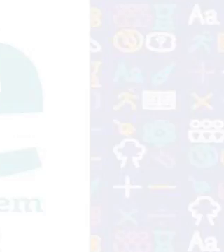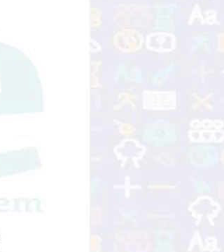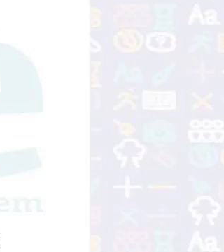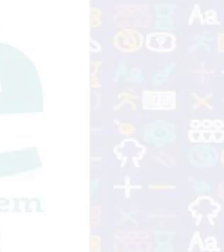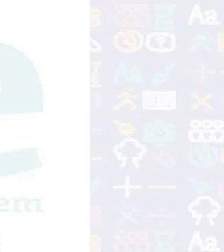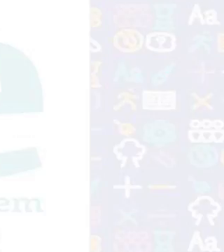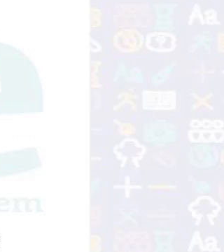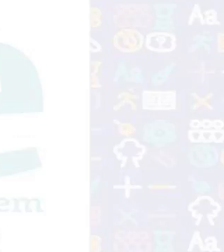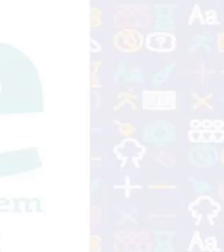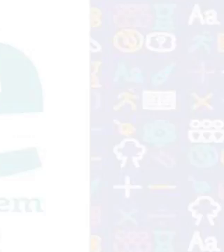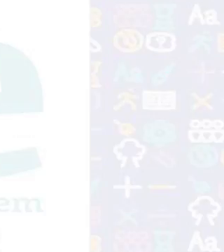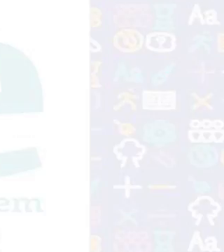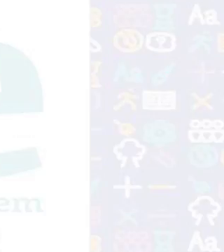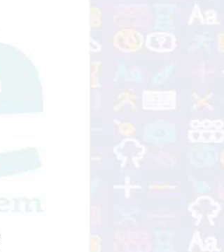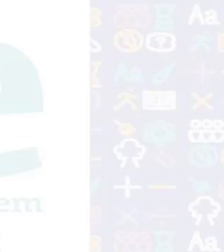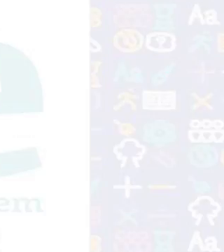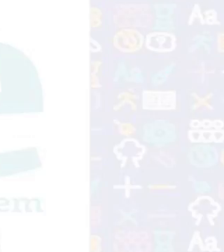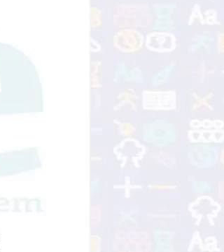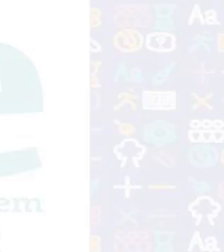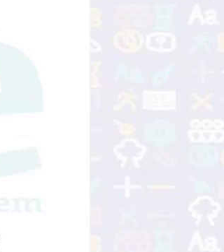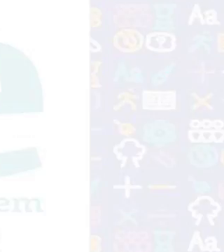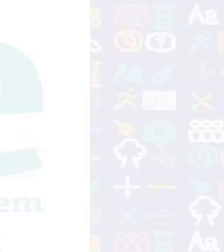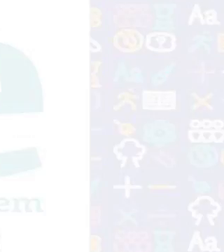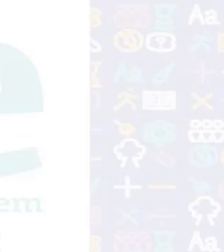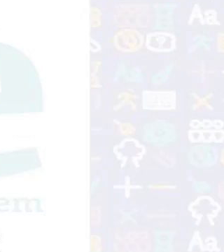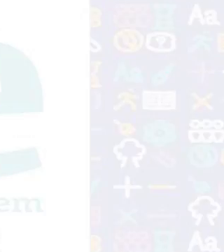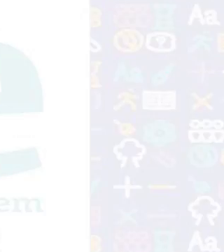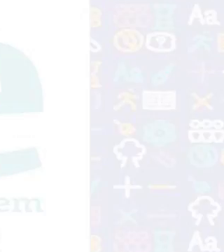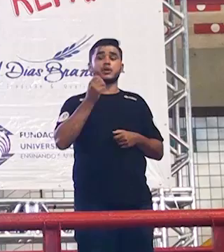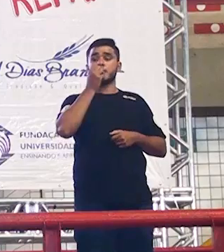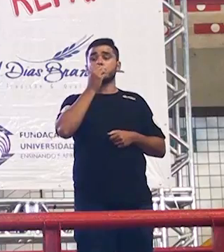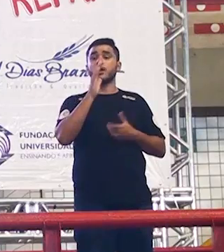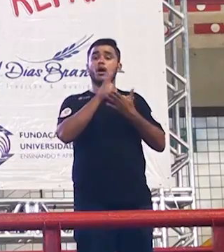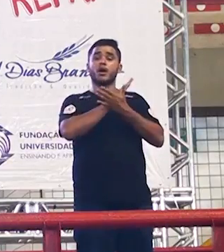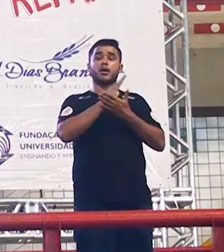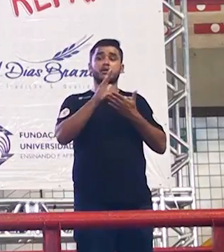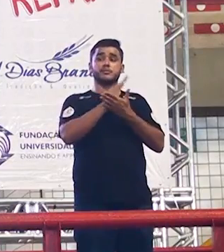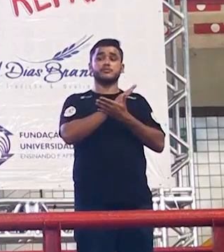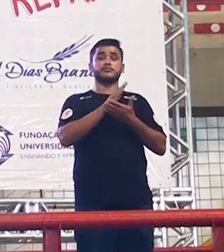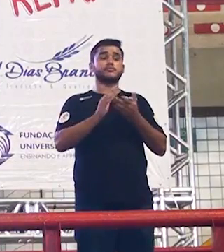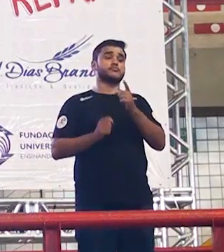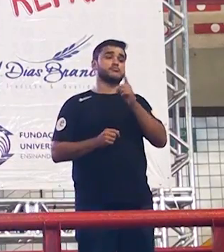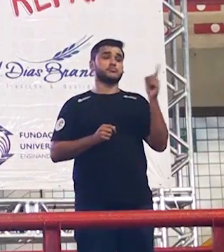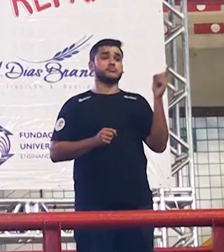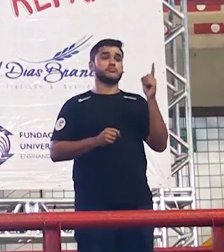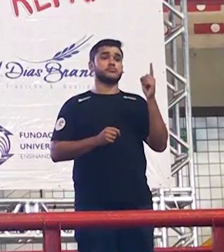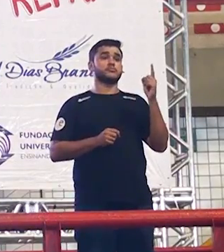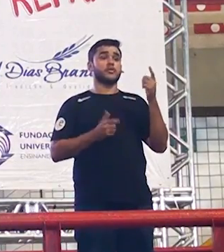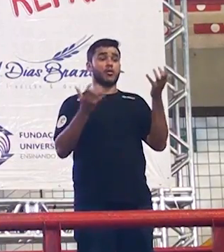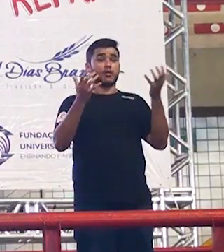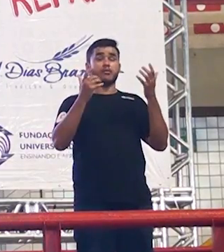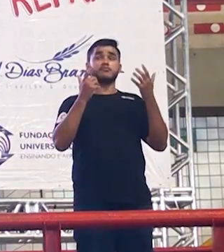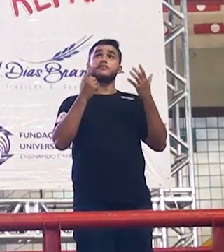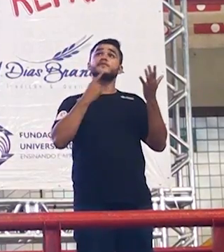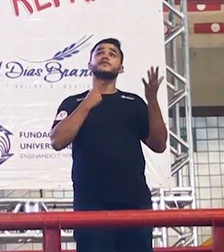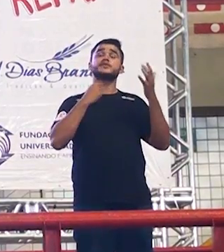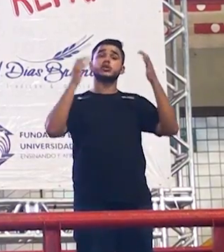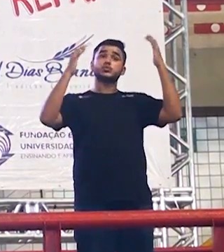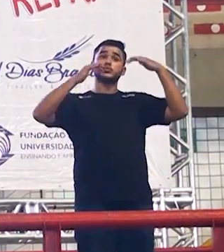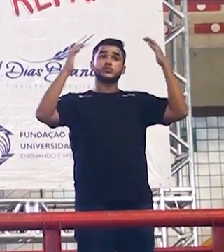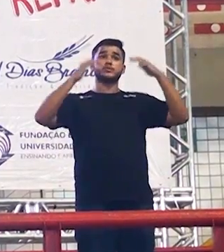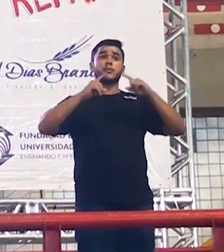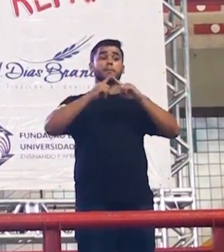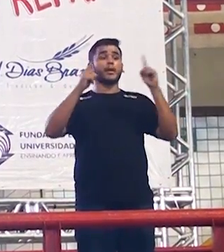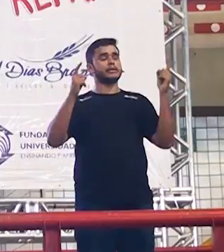todo dia tem sol aqui no nosso Ceará, para uns felizmente, para outros infelizmente, né? A gente gosta muito de chuva, mas sempre